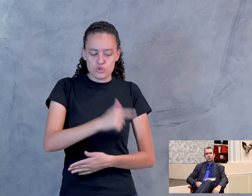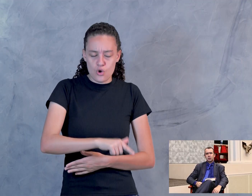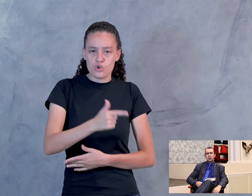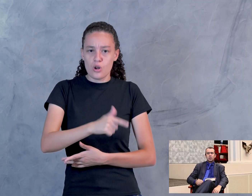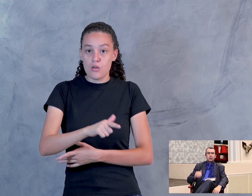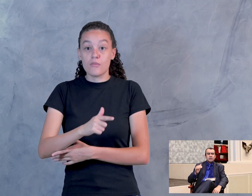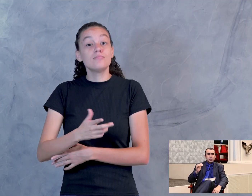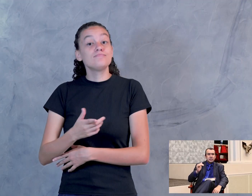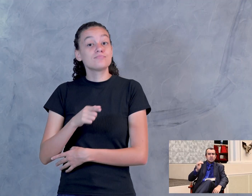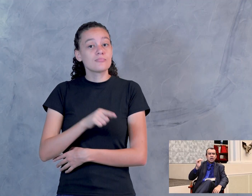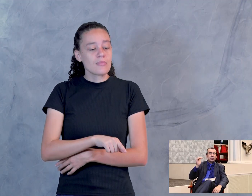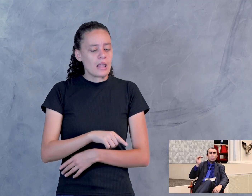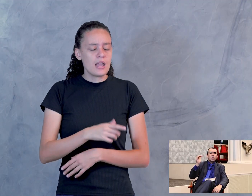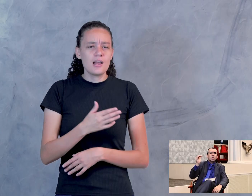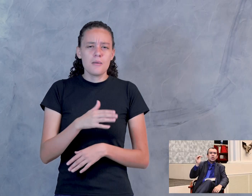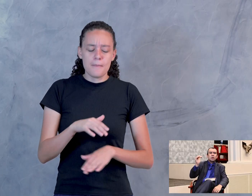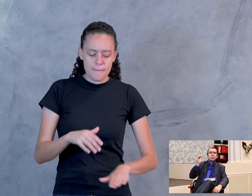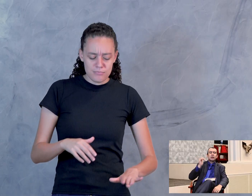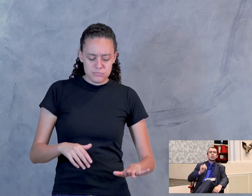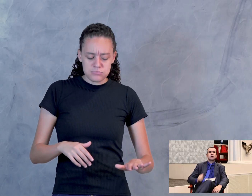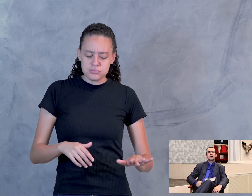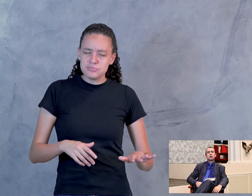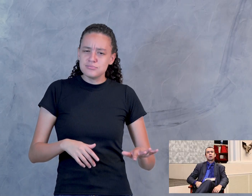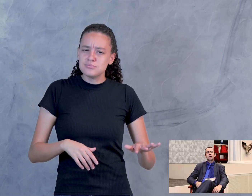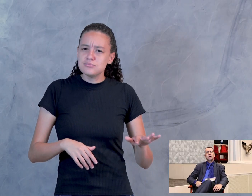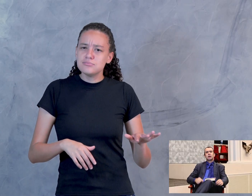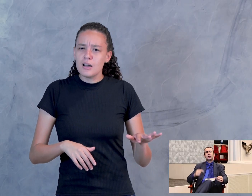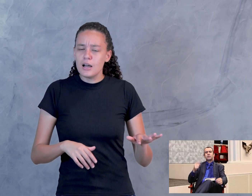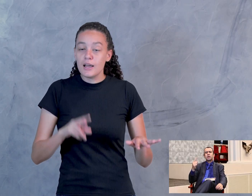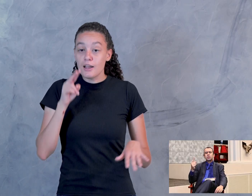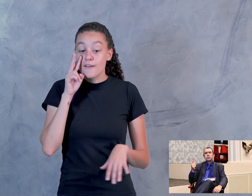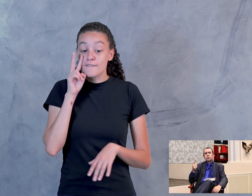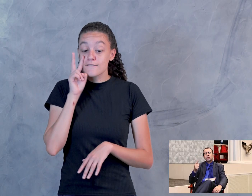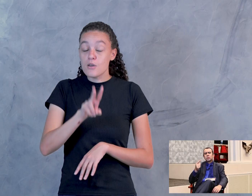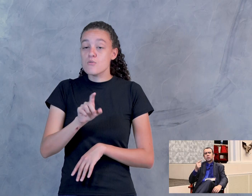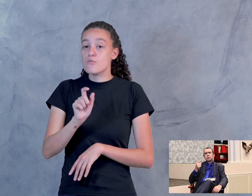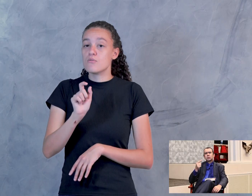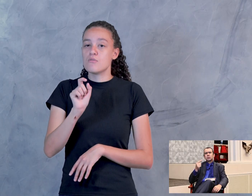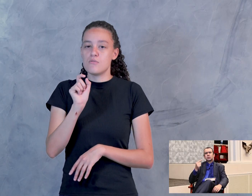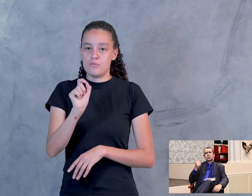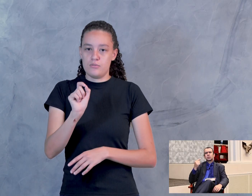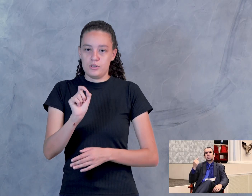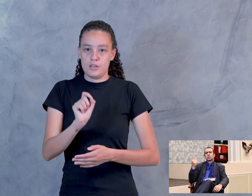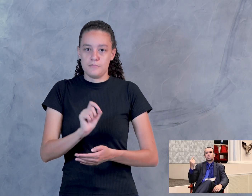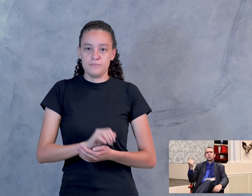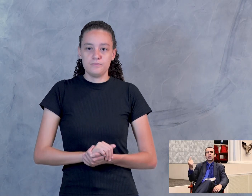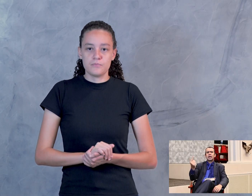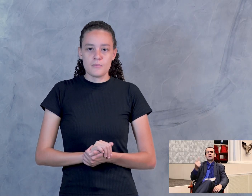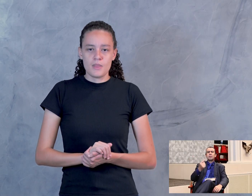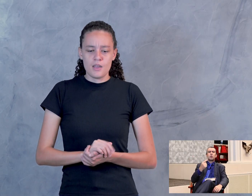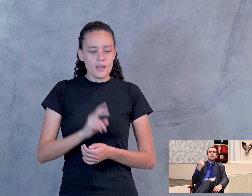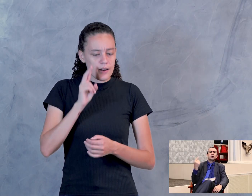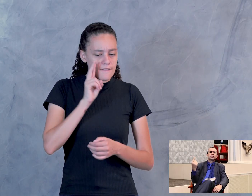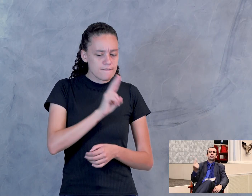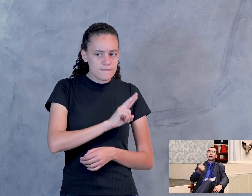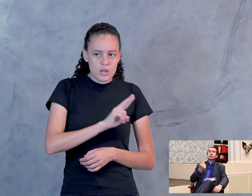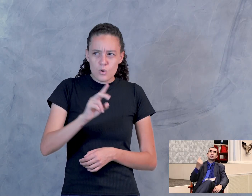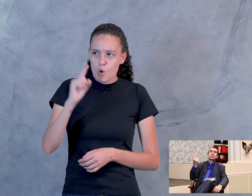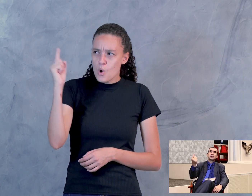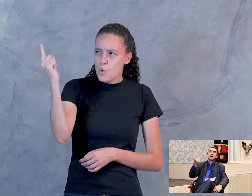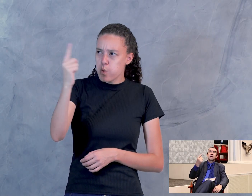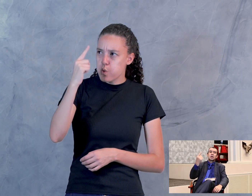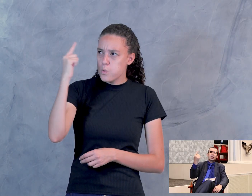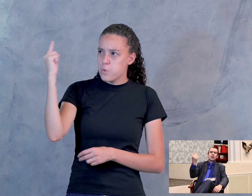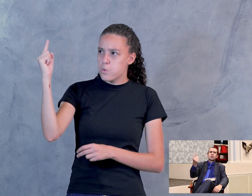daquele menino. Quando esse menino estava um pouquinho maior, ele viu um redemoinho de